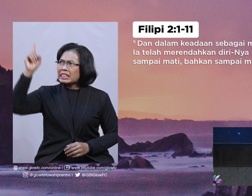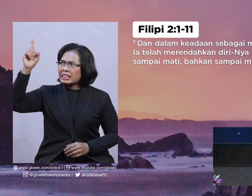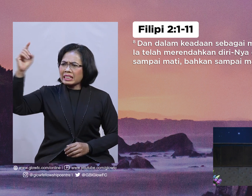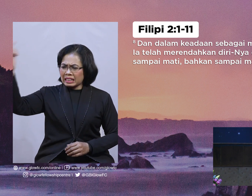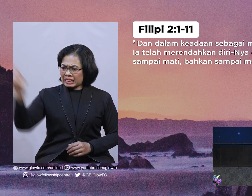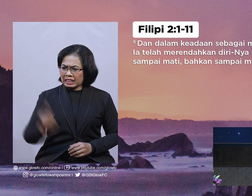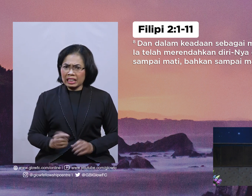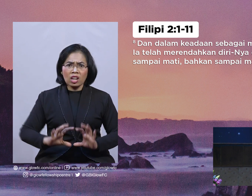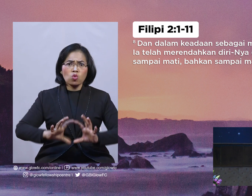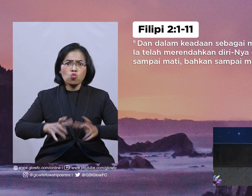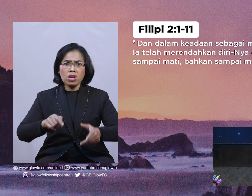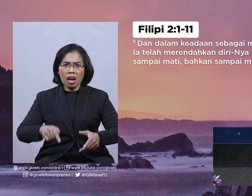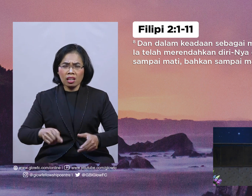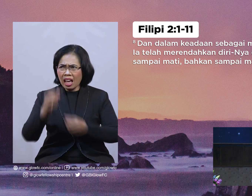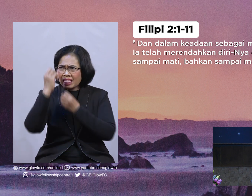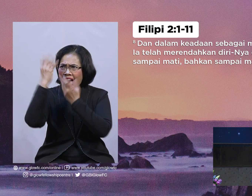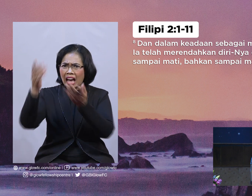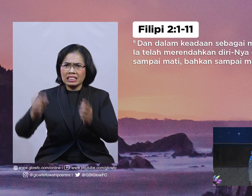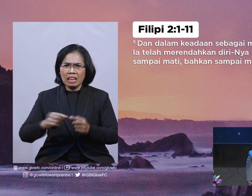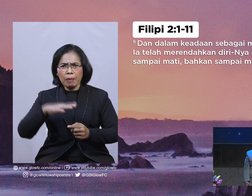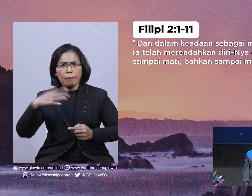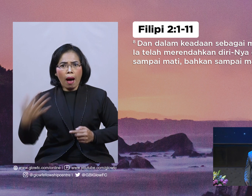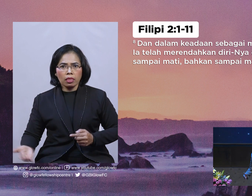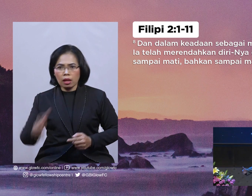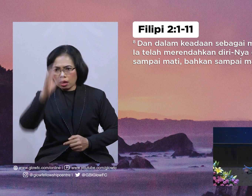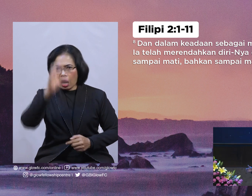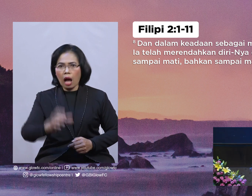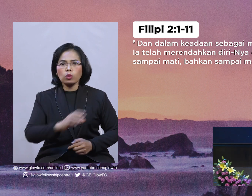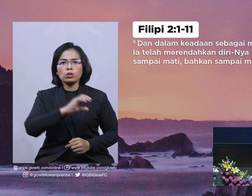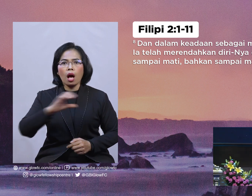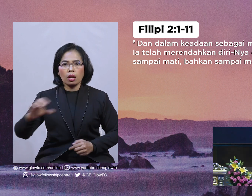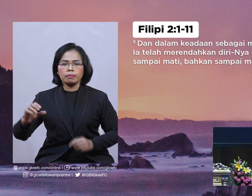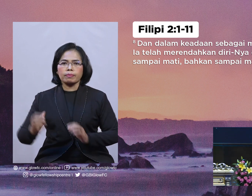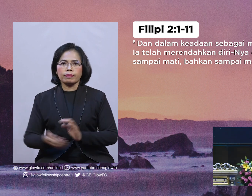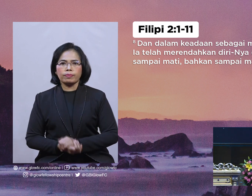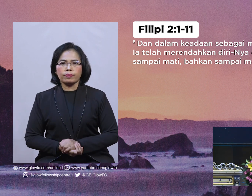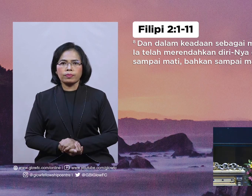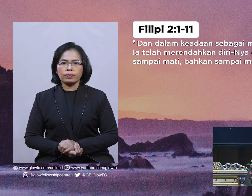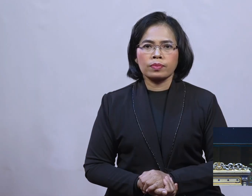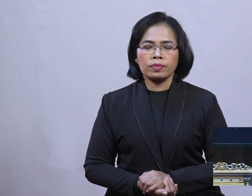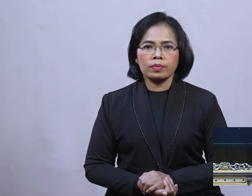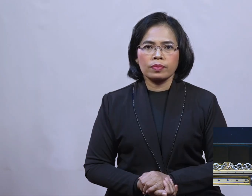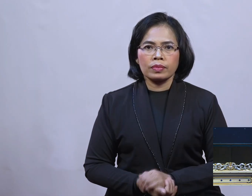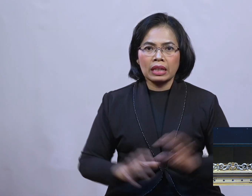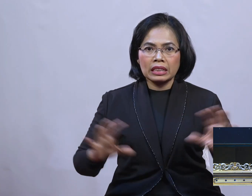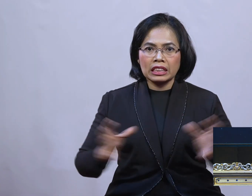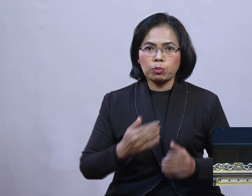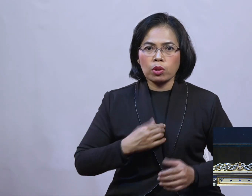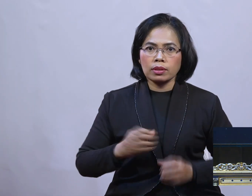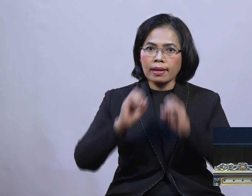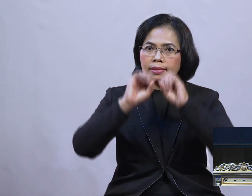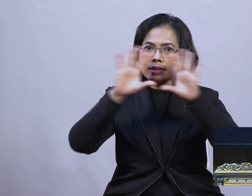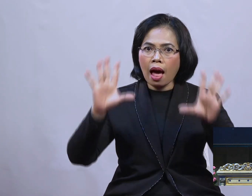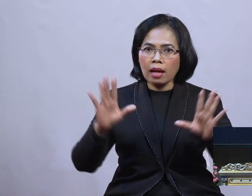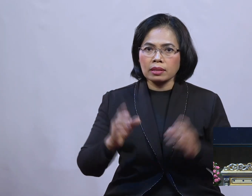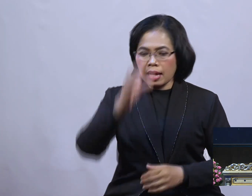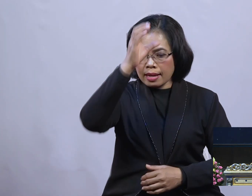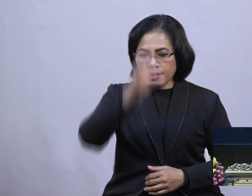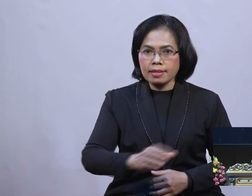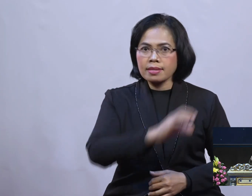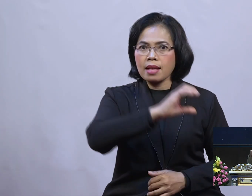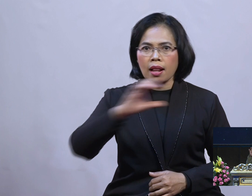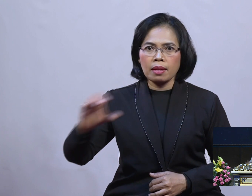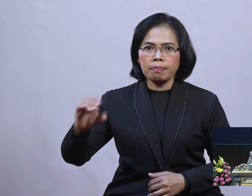sampai mati bahkan sampai mati di kayu salib berarti Kesimpulan saya jelas Hai Sally